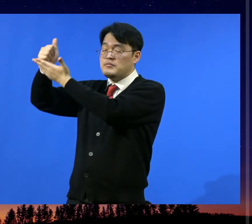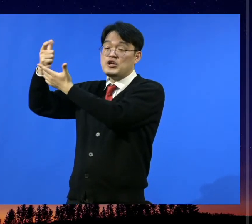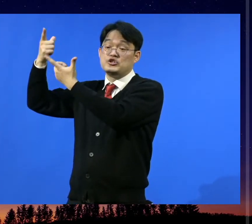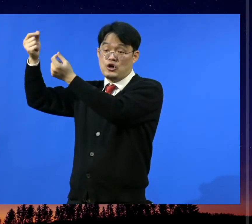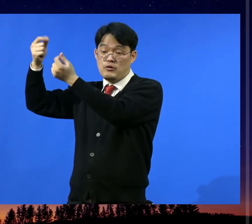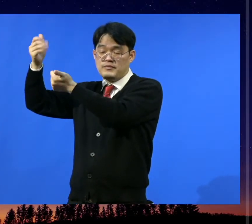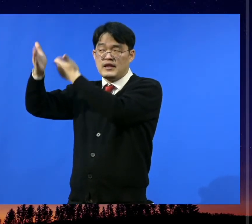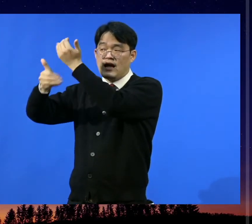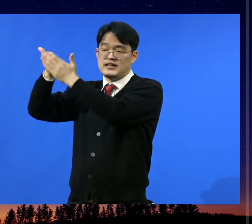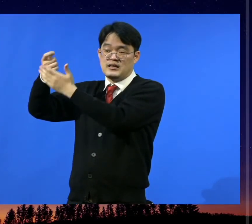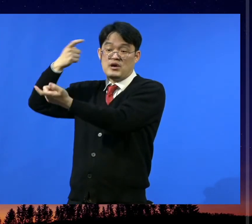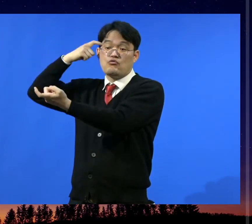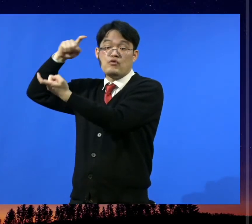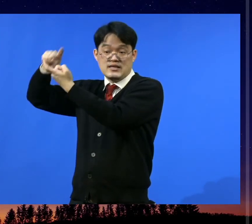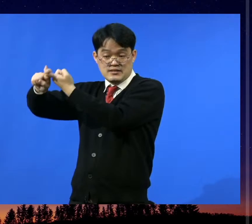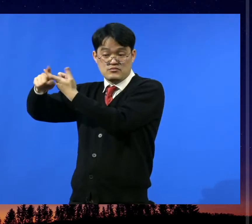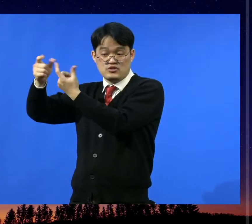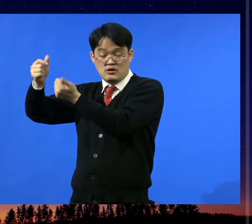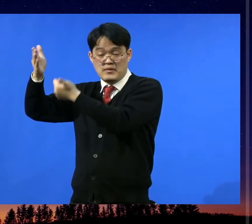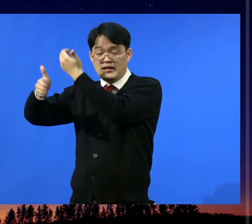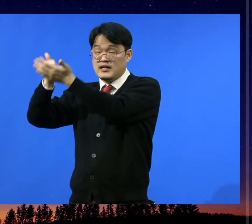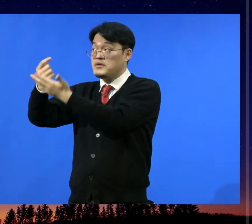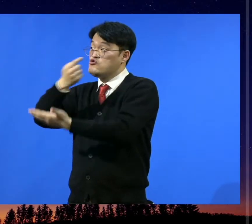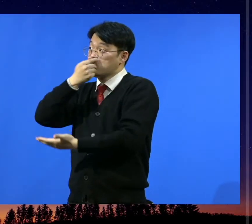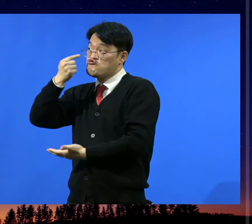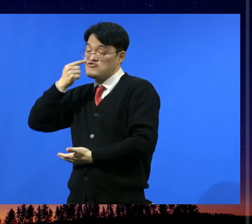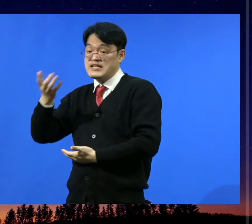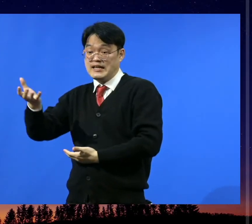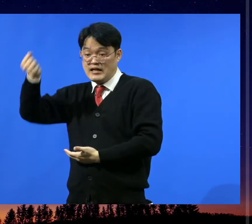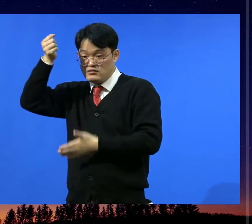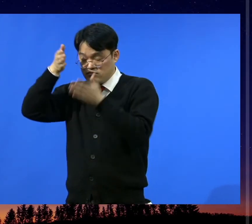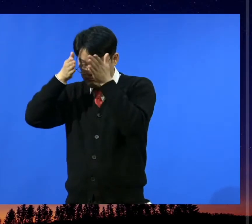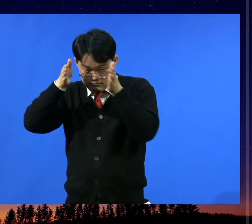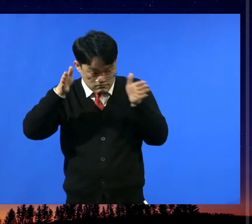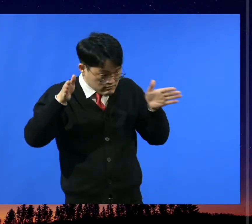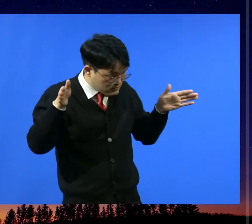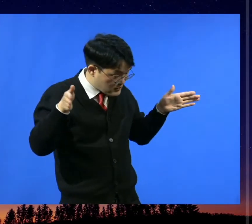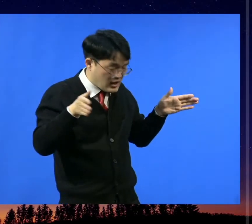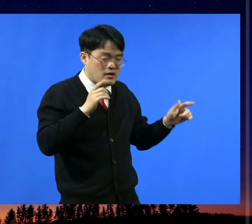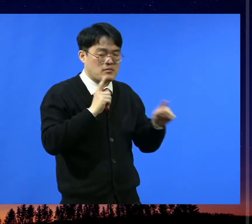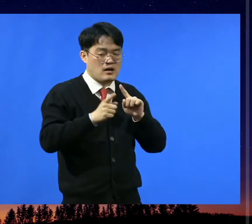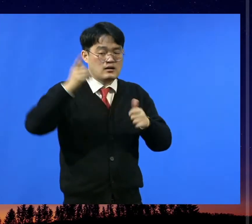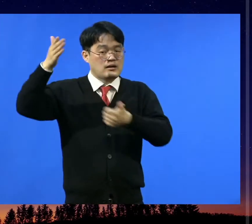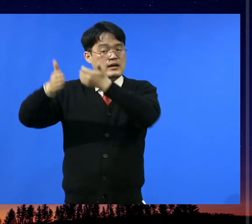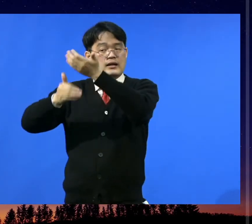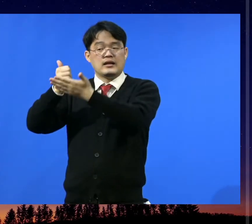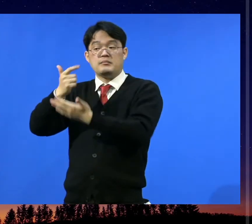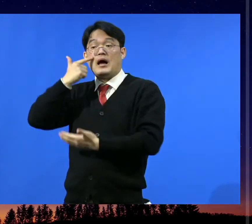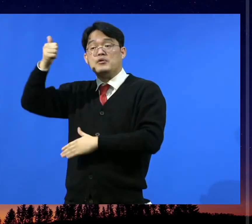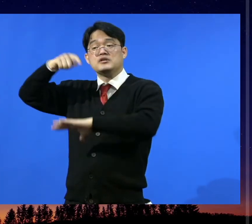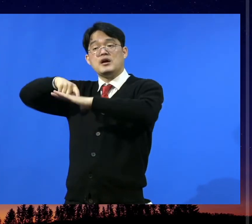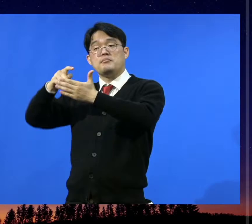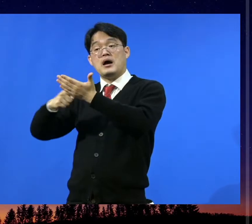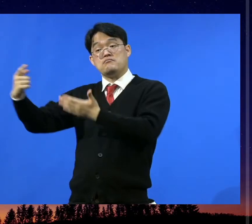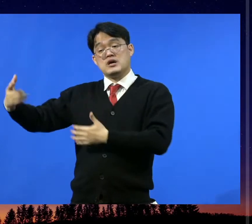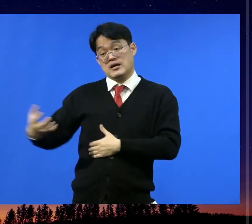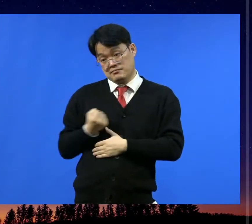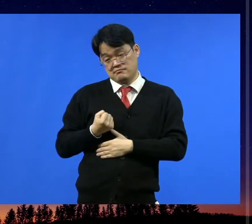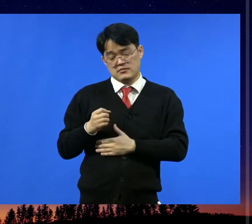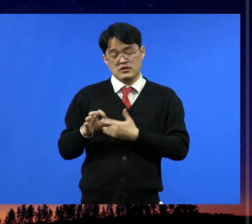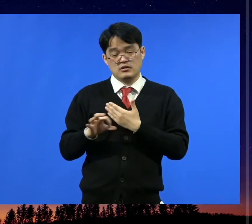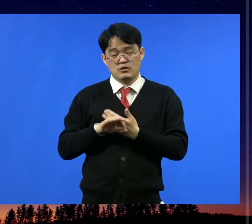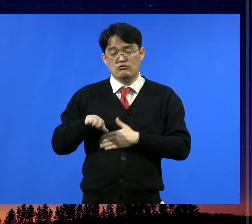하나님의 관점으로 바라보라는 거죠. 하나님의 아버지의 마음을 가지면 우리의 기도는 더 이렇게